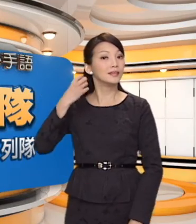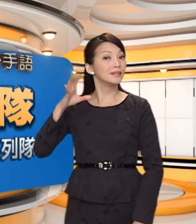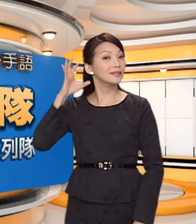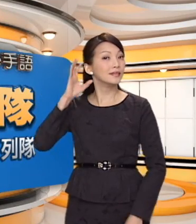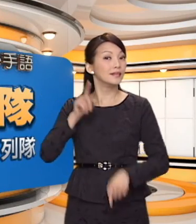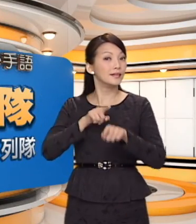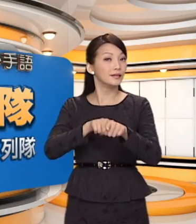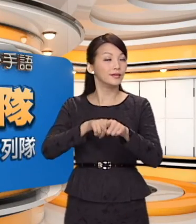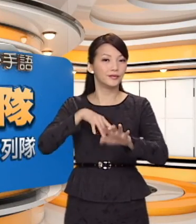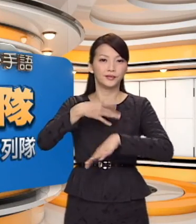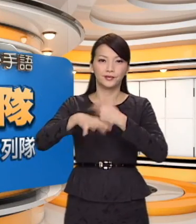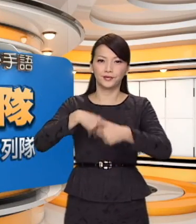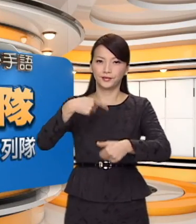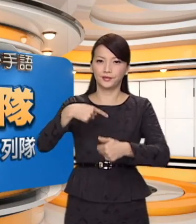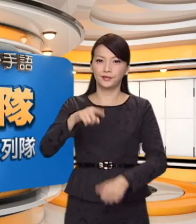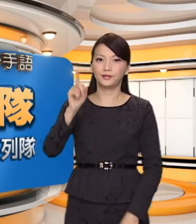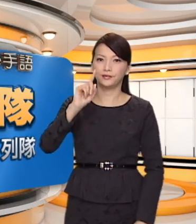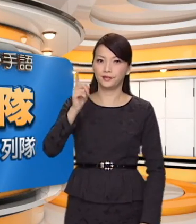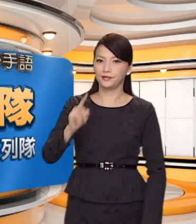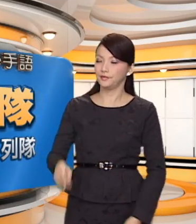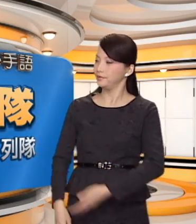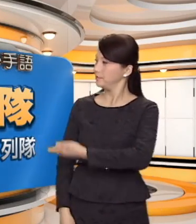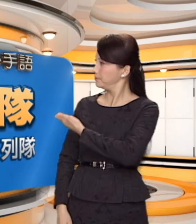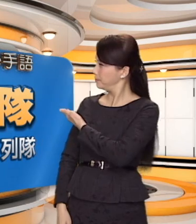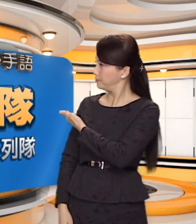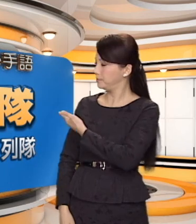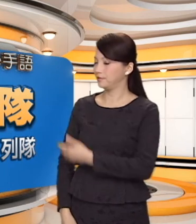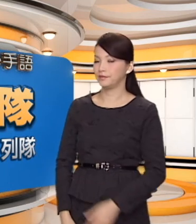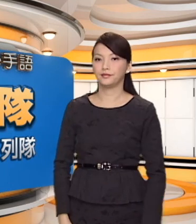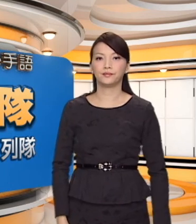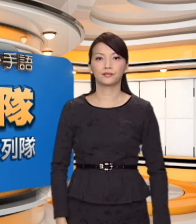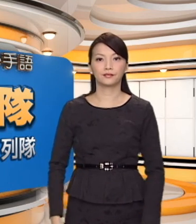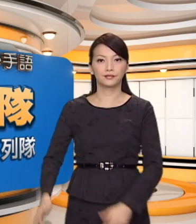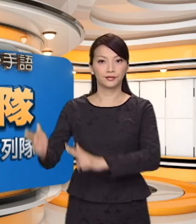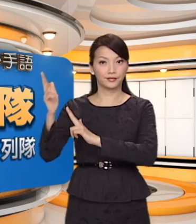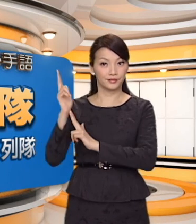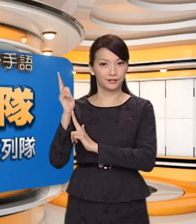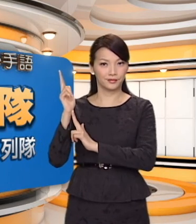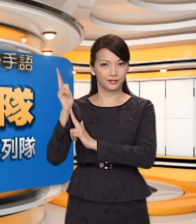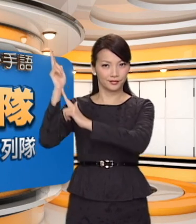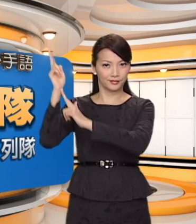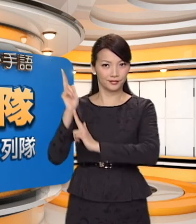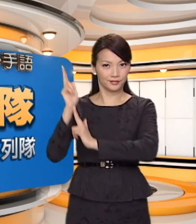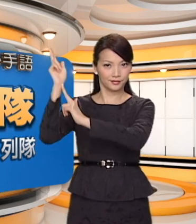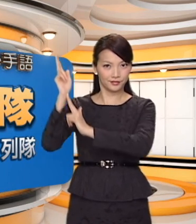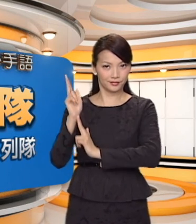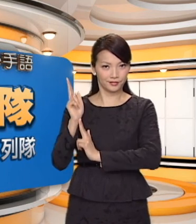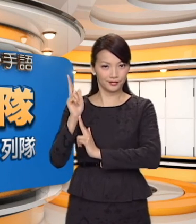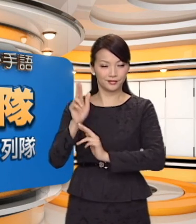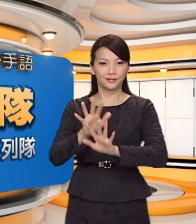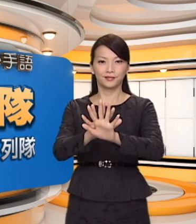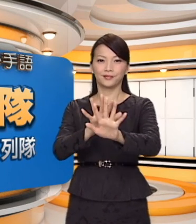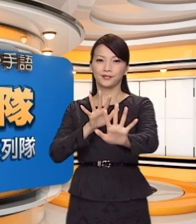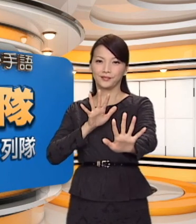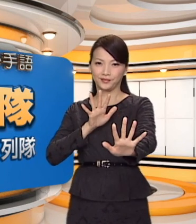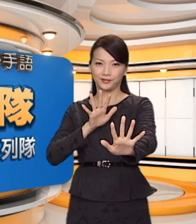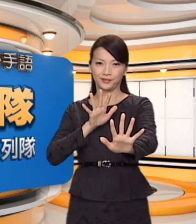今天的新闻通我们就来学一队的手语要怎么比，先比操枪，再比列